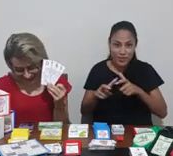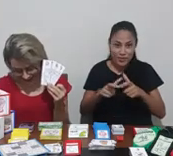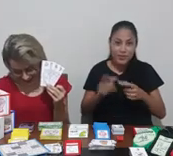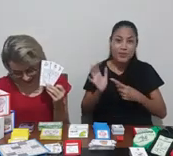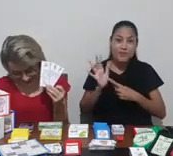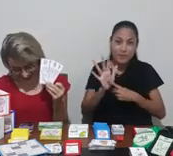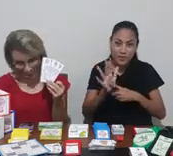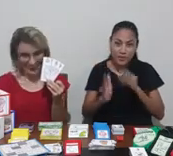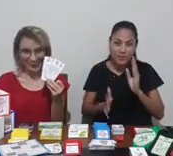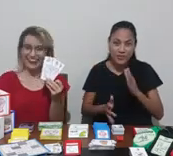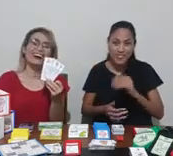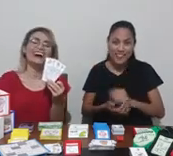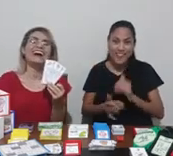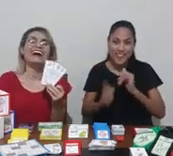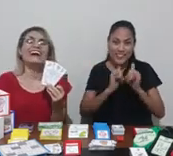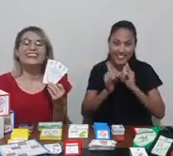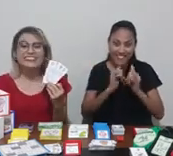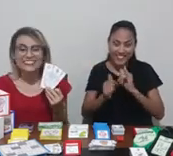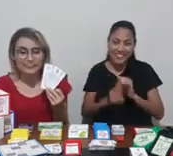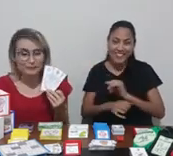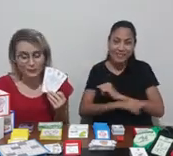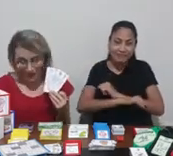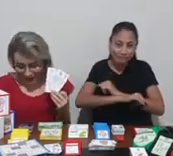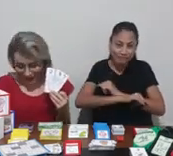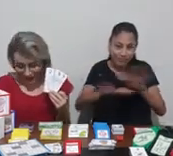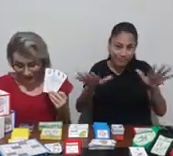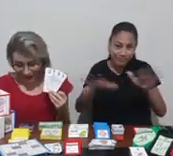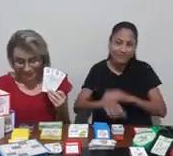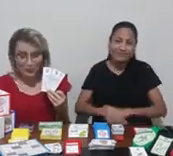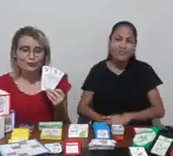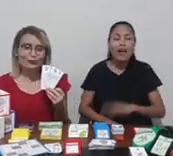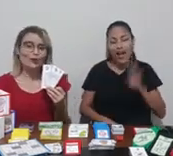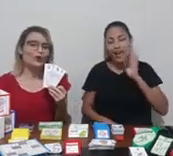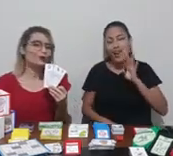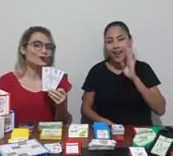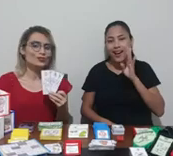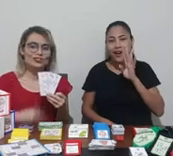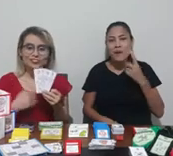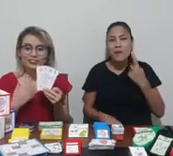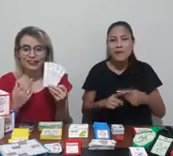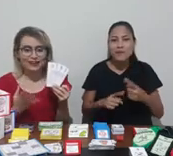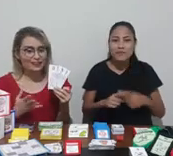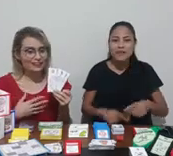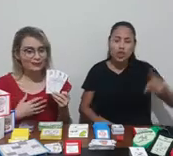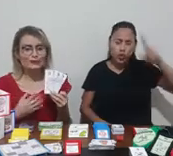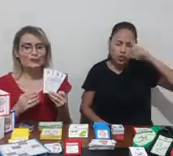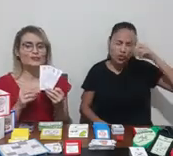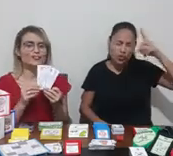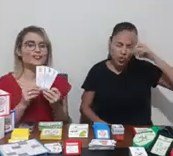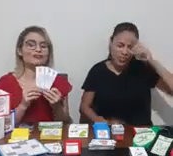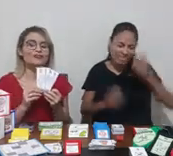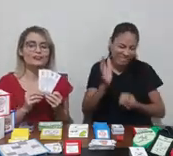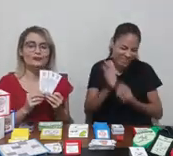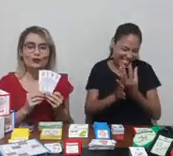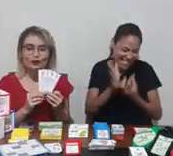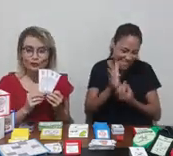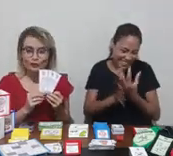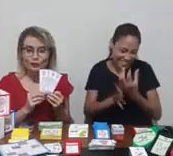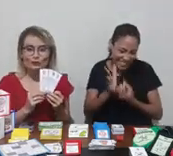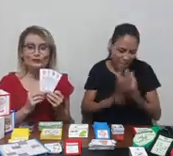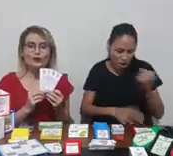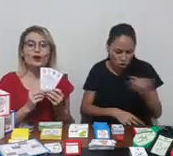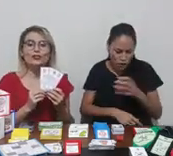da internet. Gente, é muito legal, porque assim, todos os dias a gente está criando coisas, a gente está fazendo